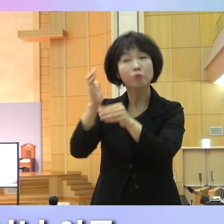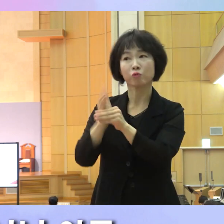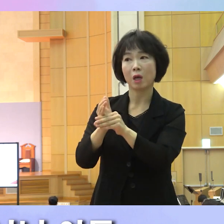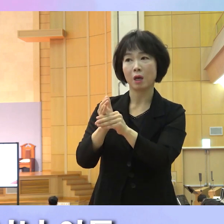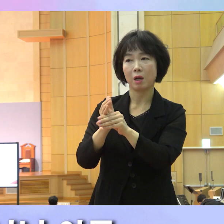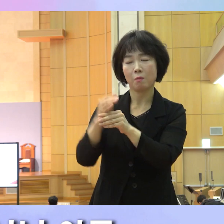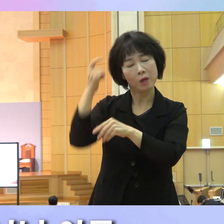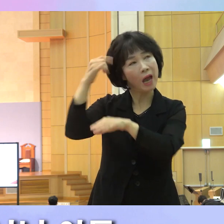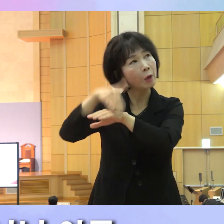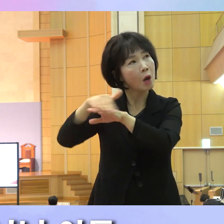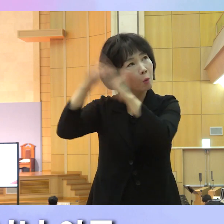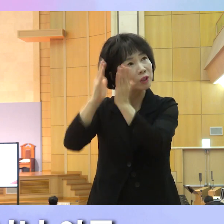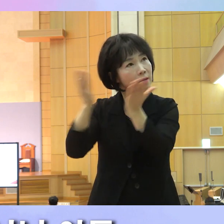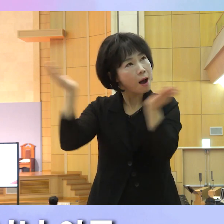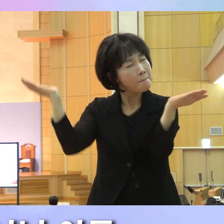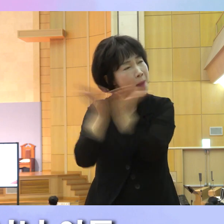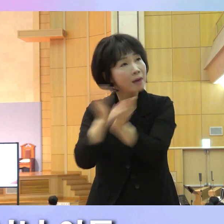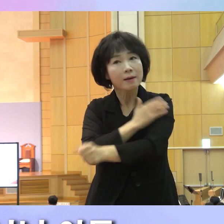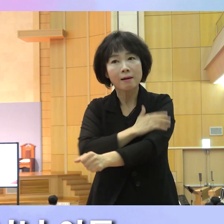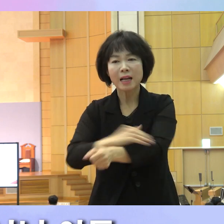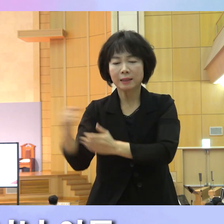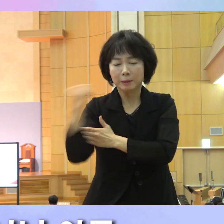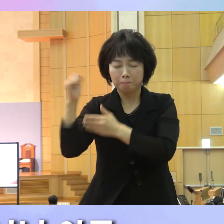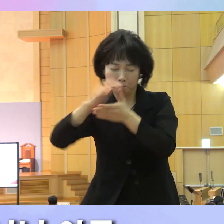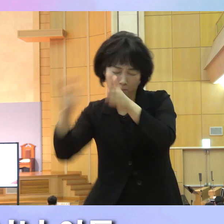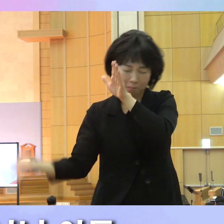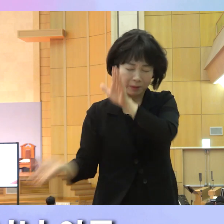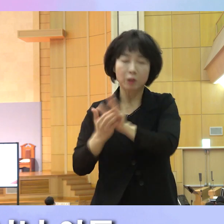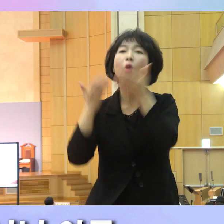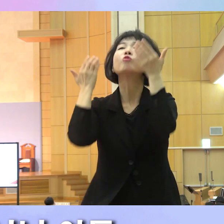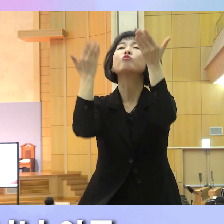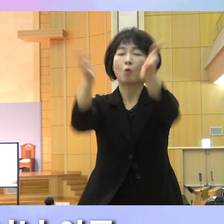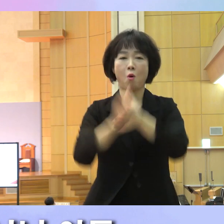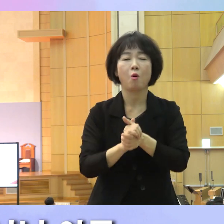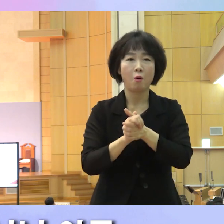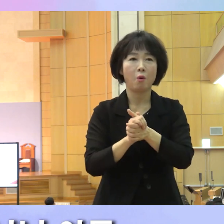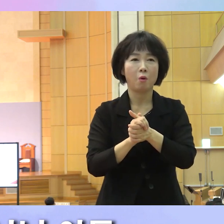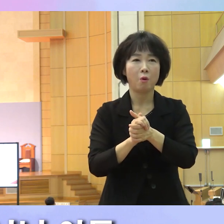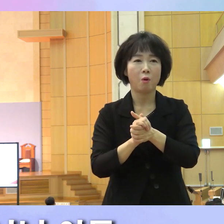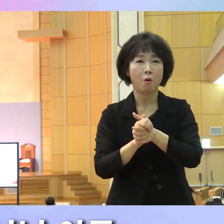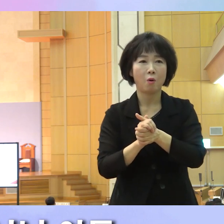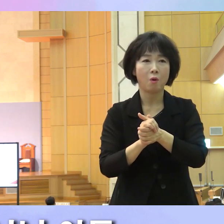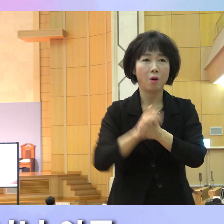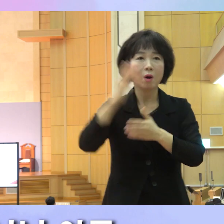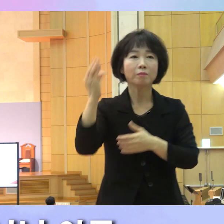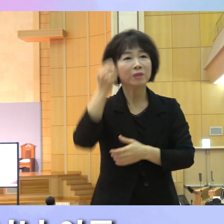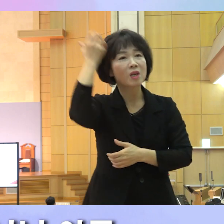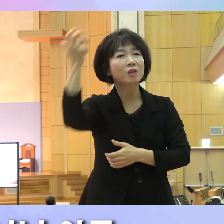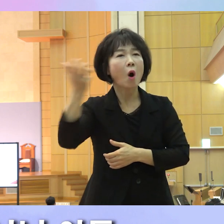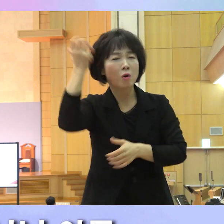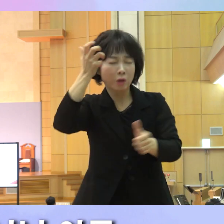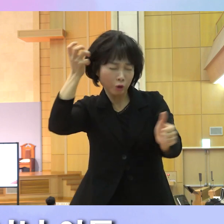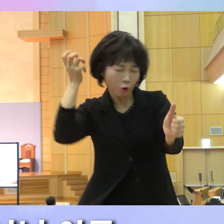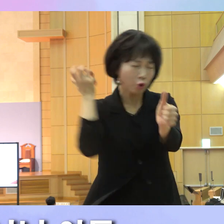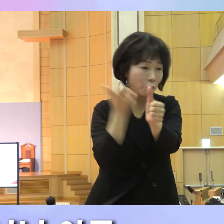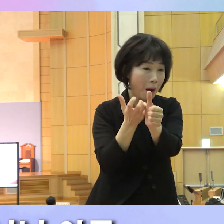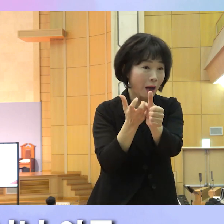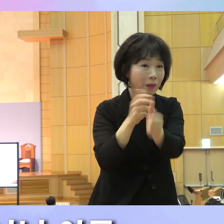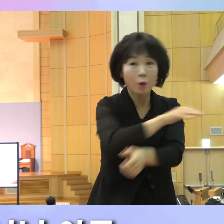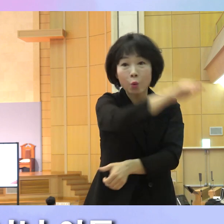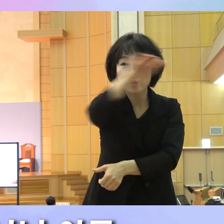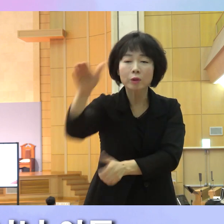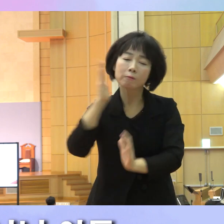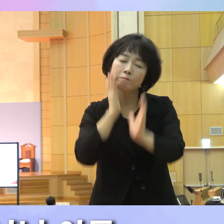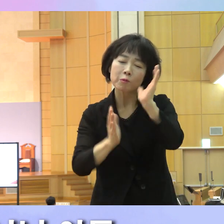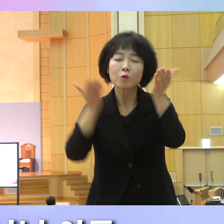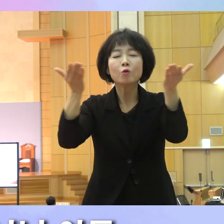아버지 모든 계획 강화를 추진할 때에 능력과 권능으로 함께해 주시고 아버지 정말 성령의 두루마리 일입해 주셔서 저희들 푸른